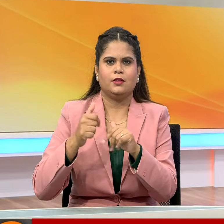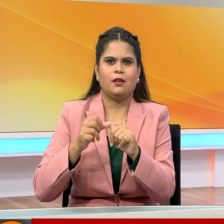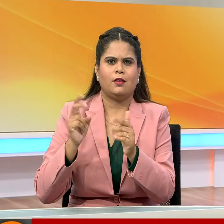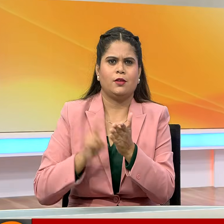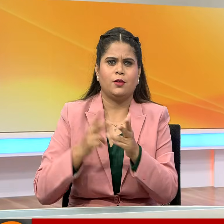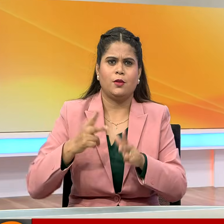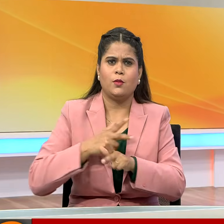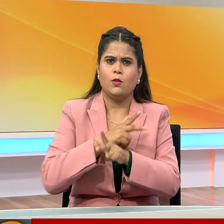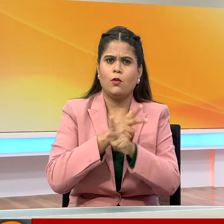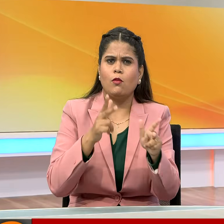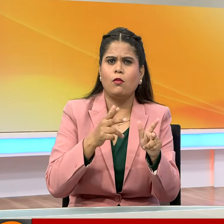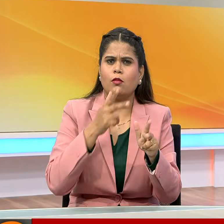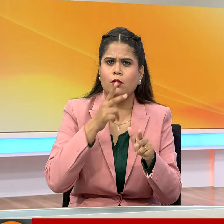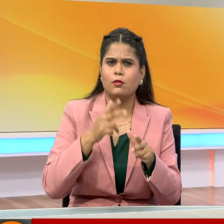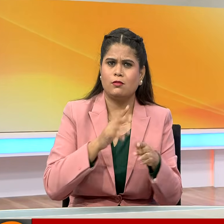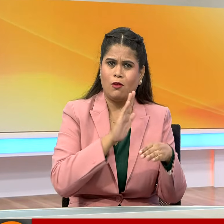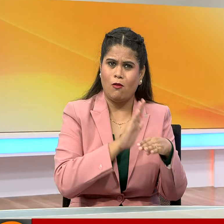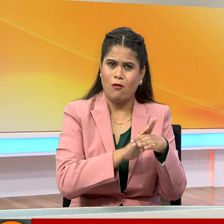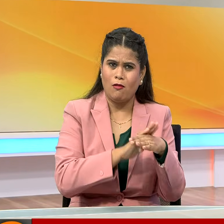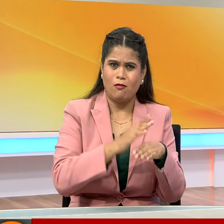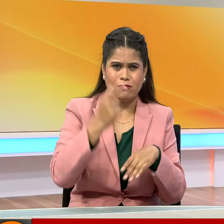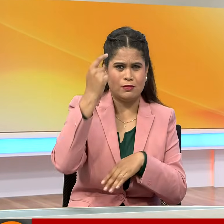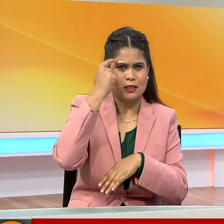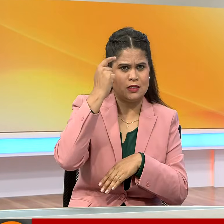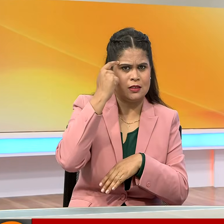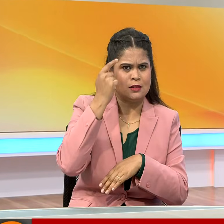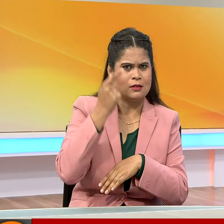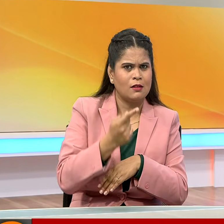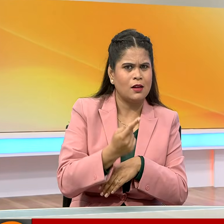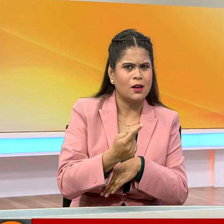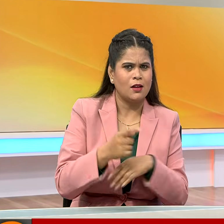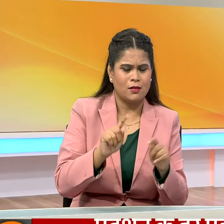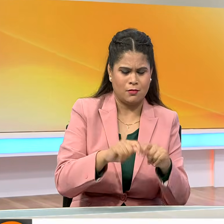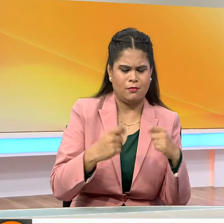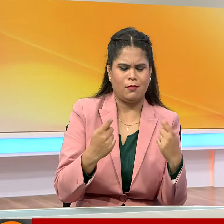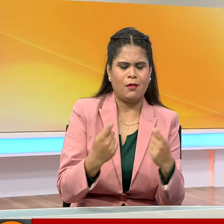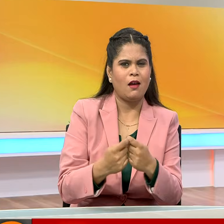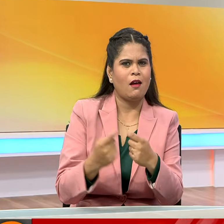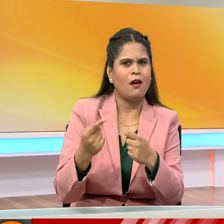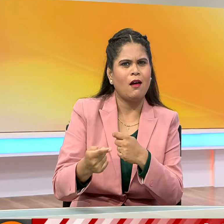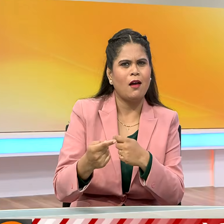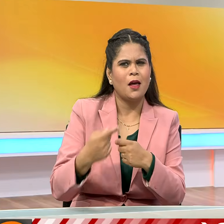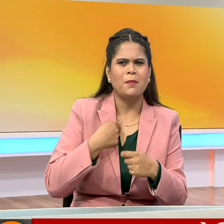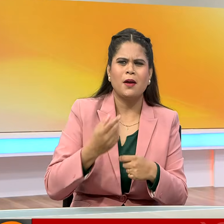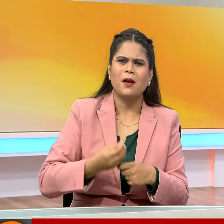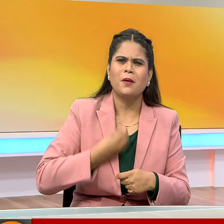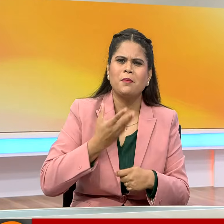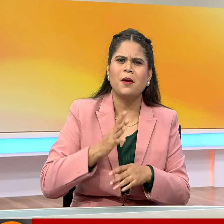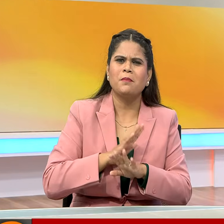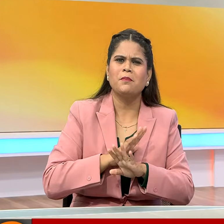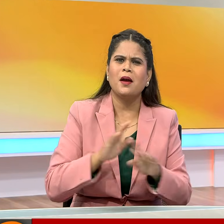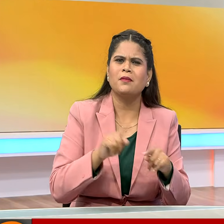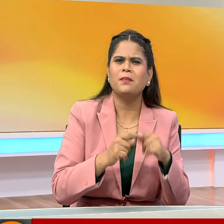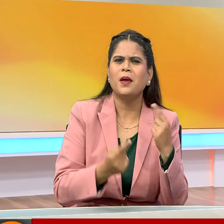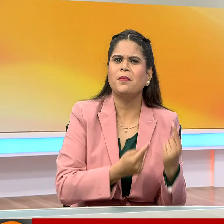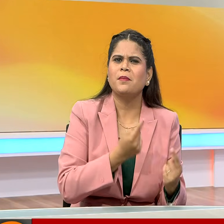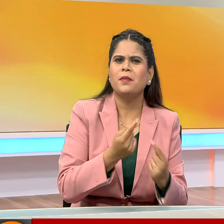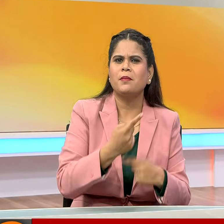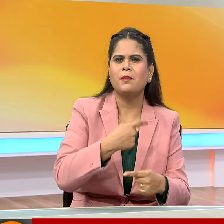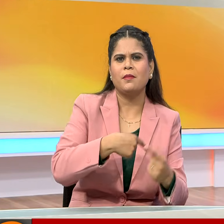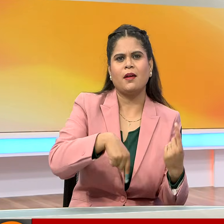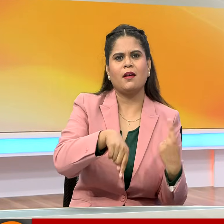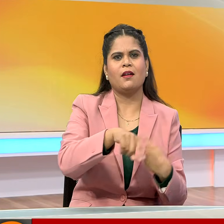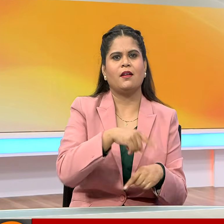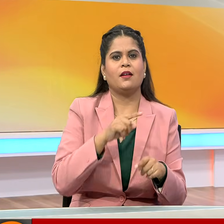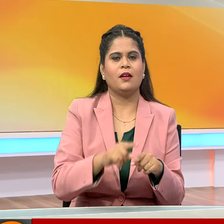साधा। उन्होंने कहा कि कांग्रेस की मानसिकता आज भी एक वर्ग को खुश करने की राजनीति से बाहर नहीं निकल पाई है। ललन सिंह ने कहा